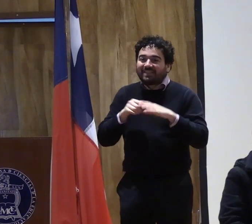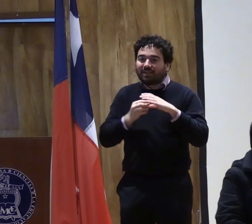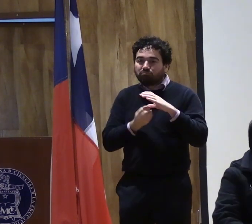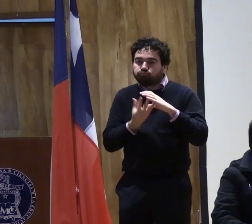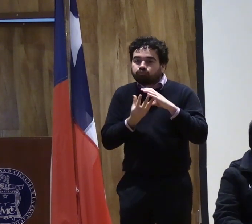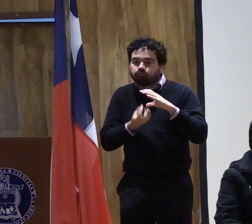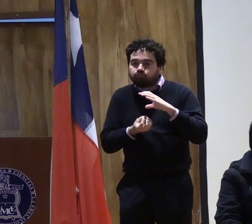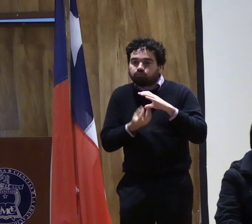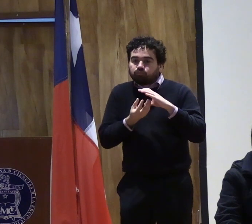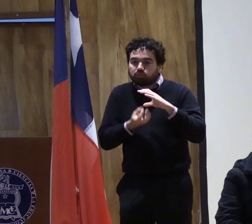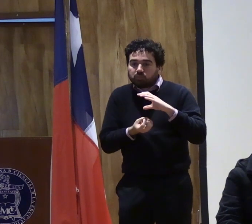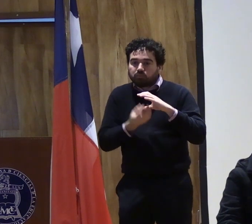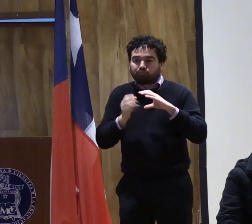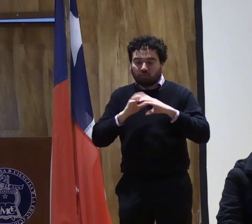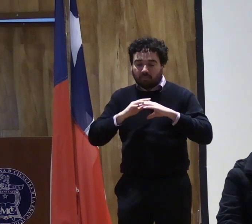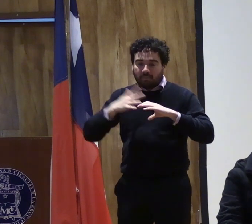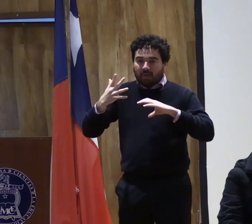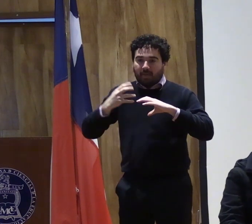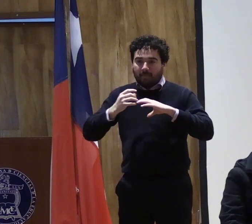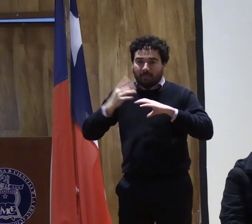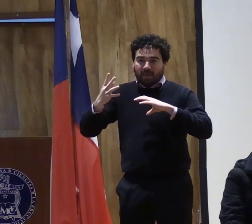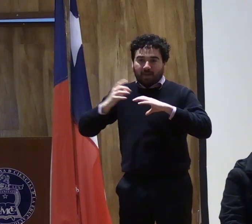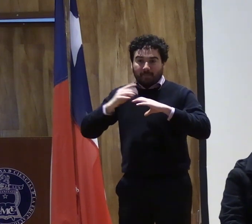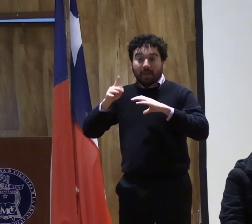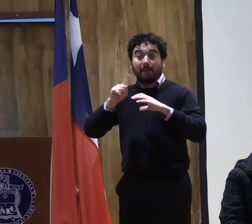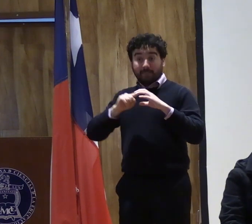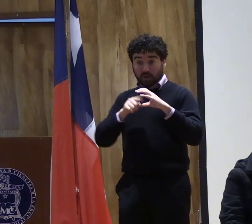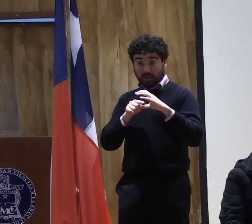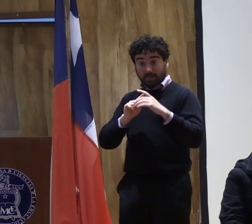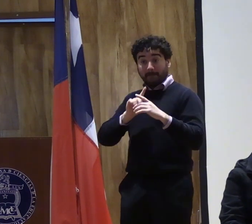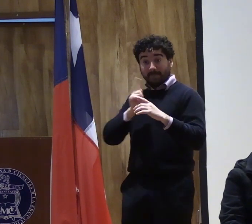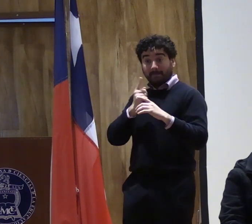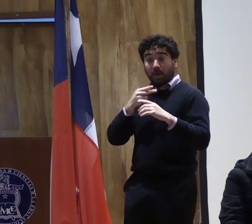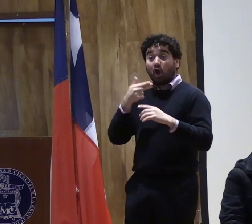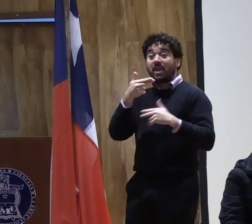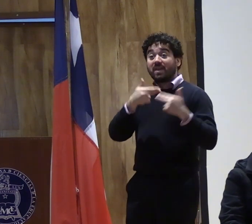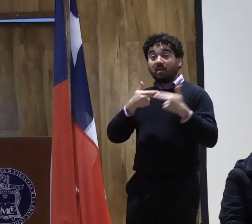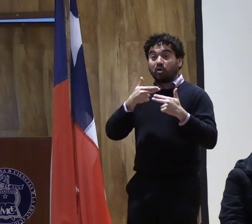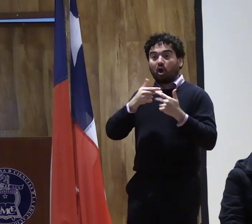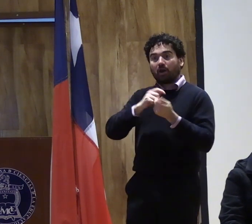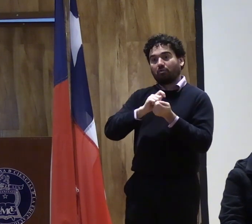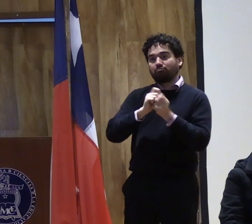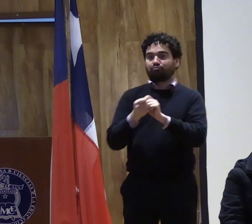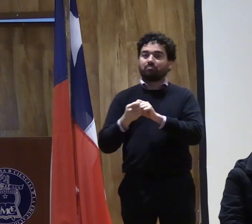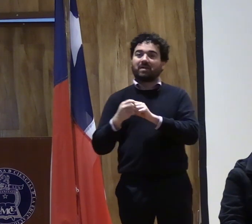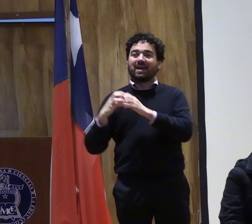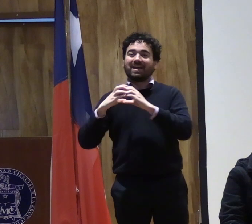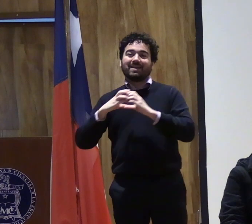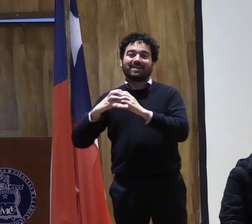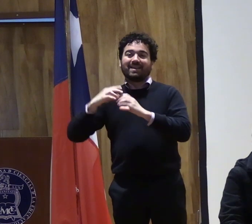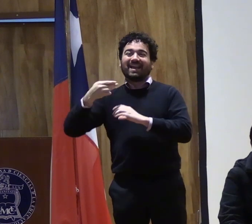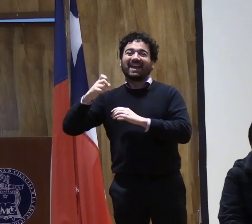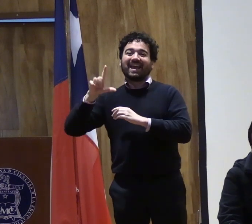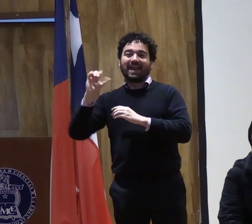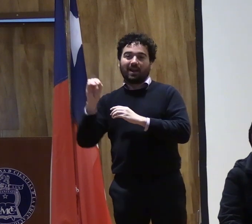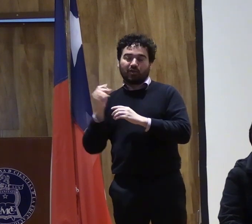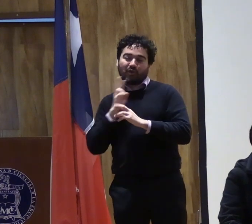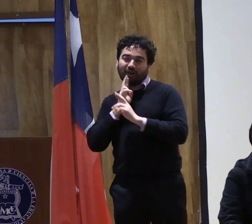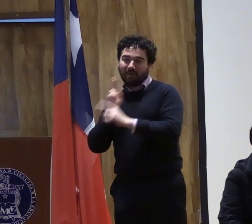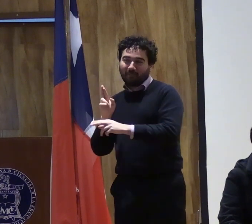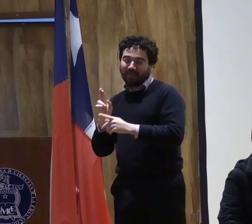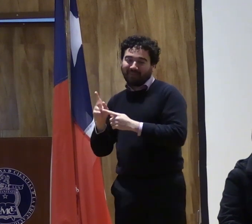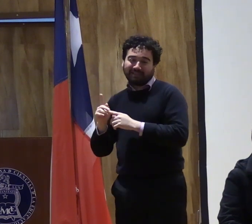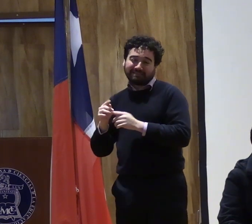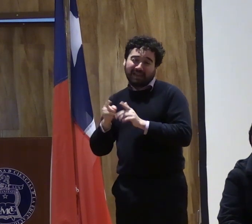las estrellas primero transforman hidrógeno en helio. Estoy dando una respuesta que vamos a terminar mañana. Bueno.